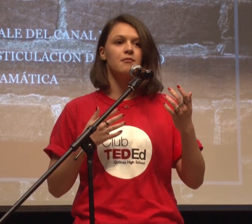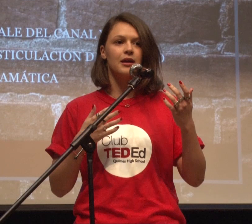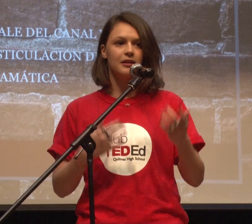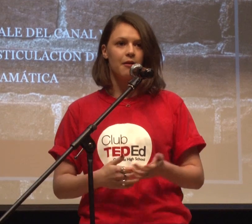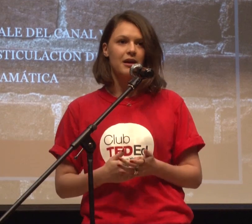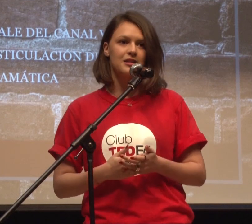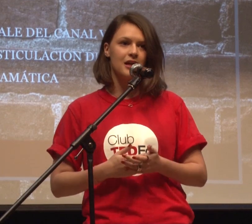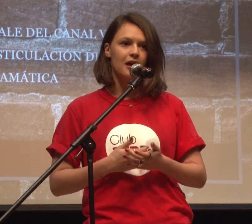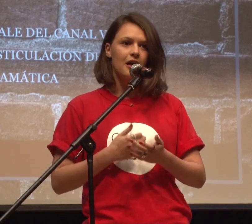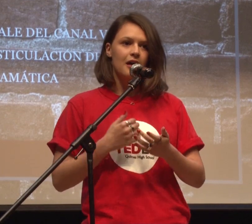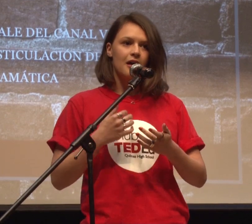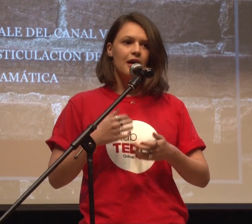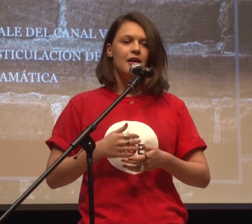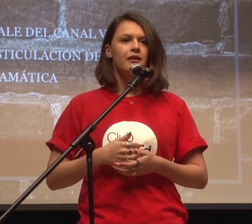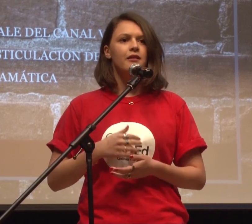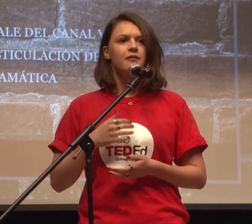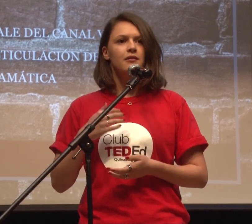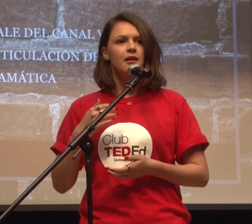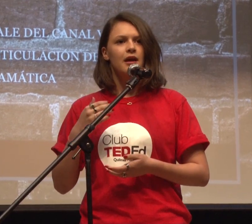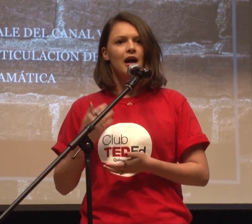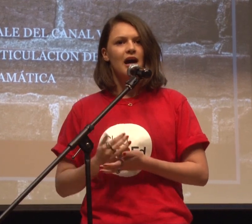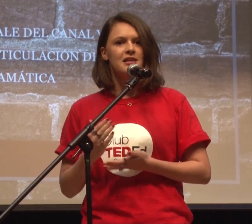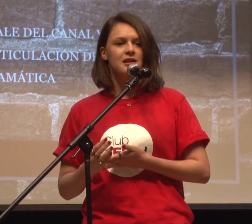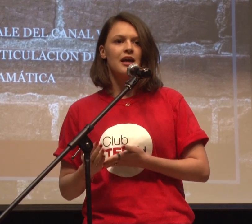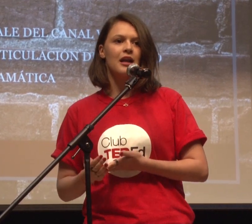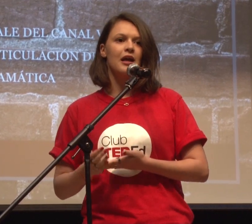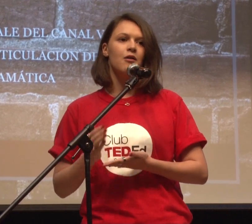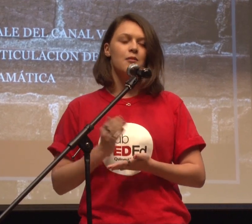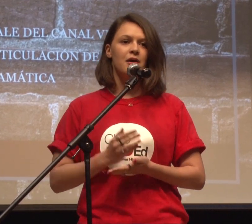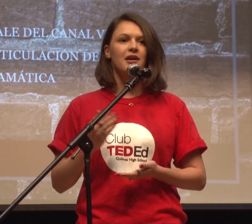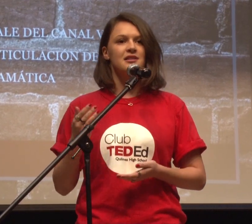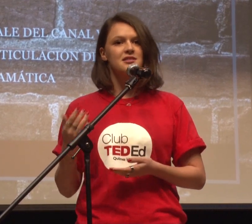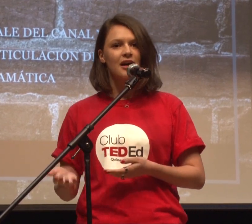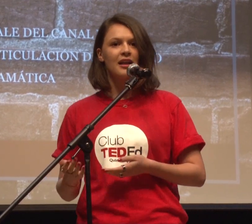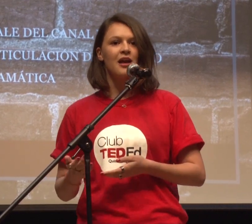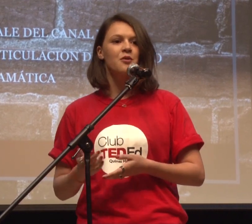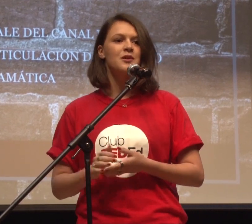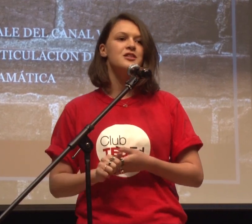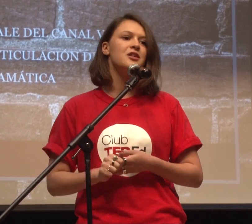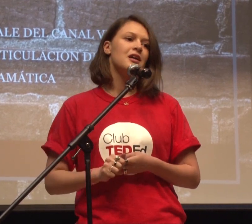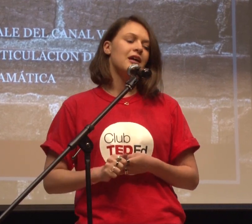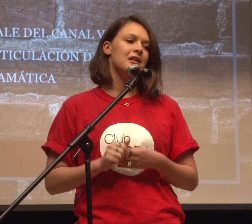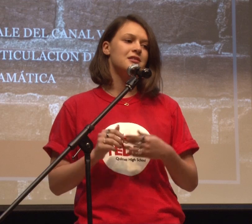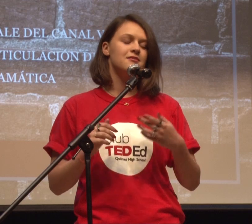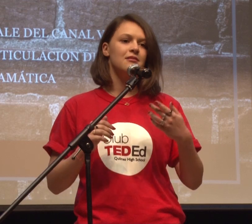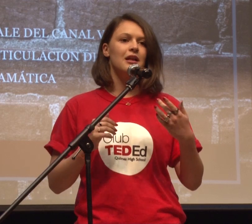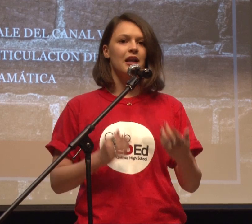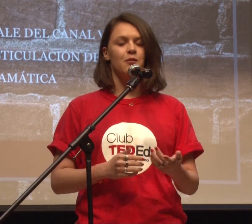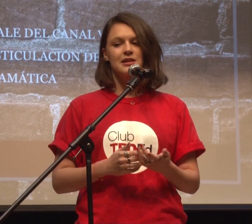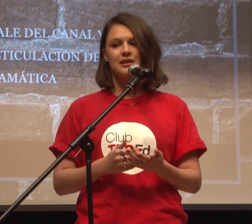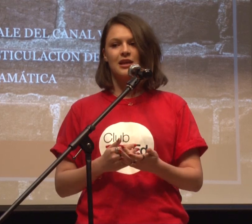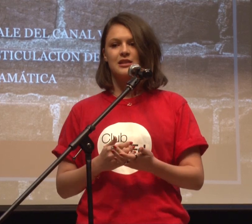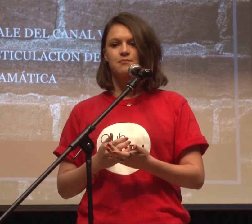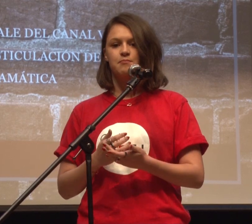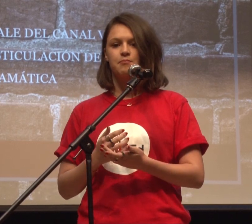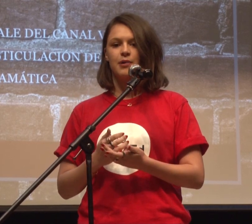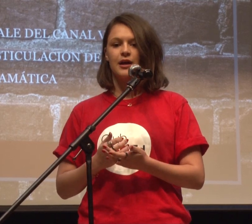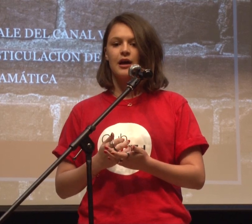estaba hecha en ASR o American Sign Language, que es la lengua de señas para